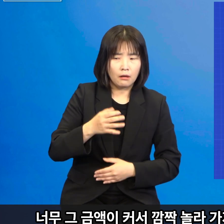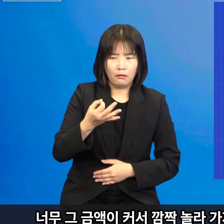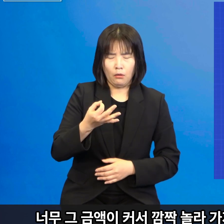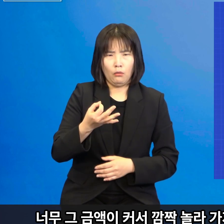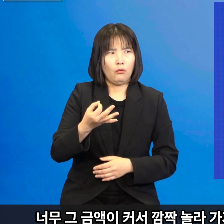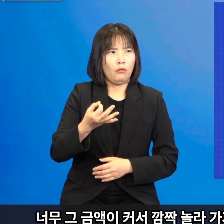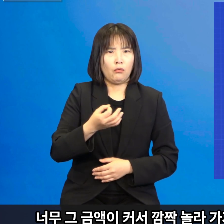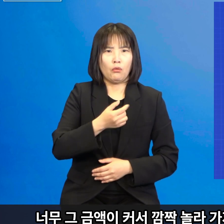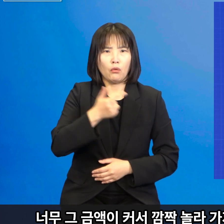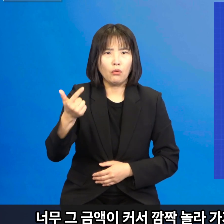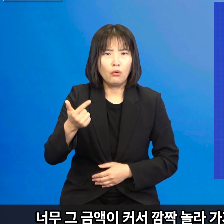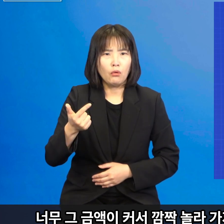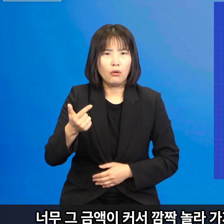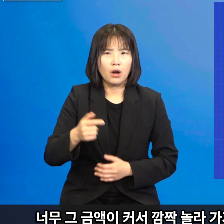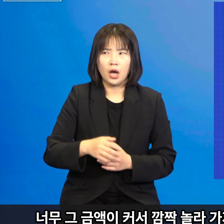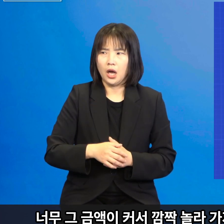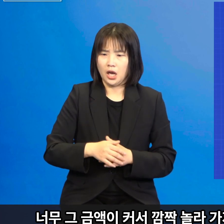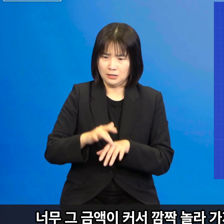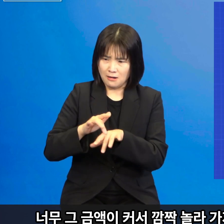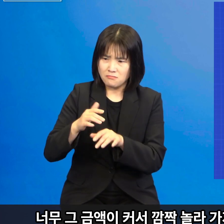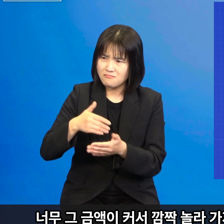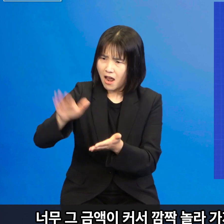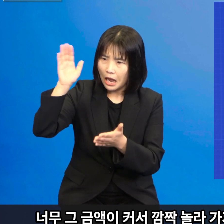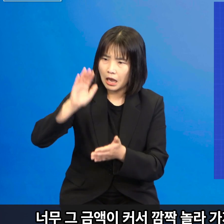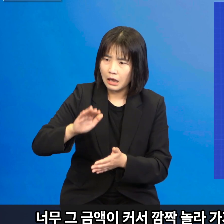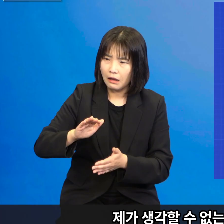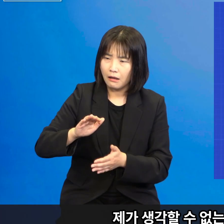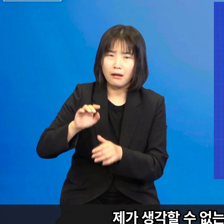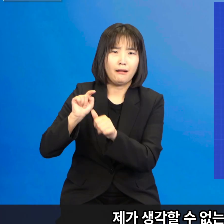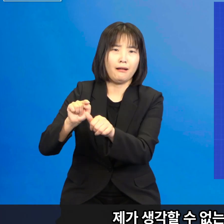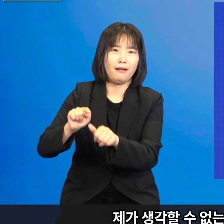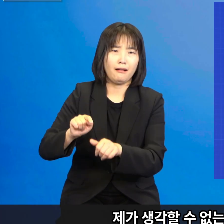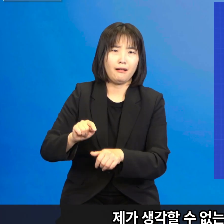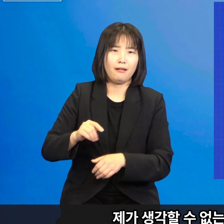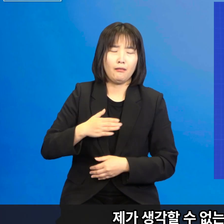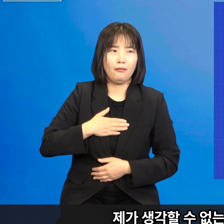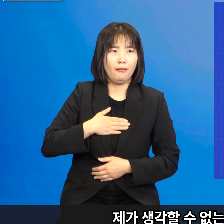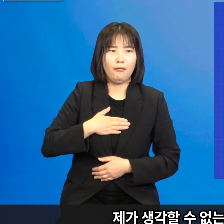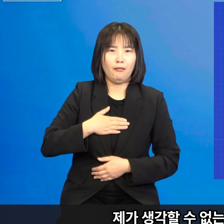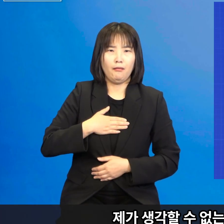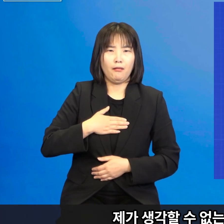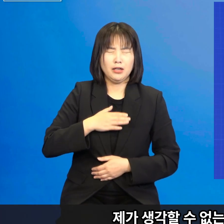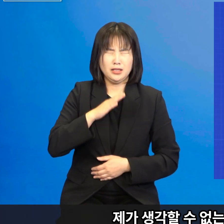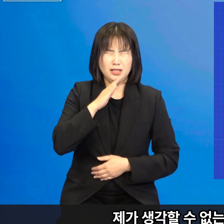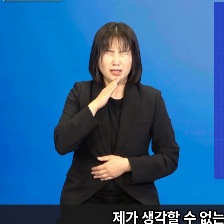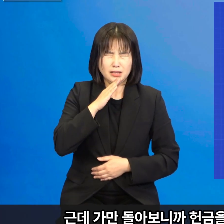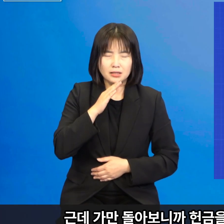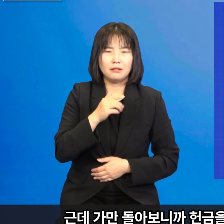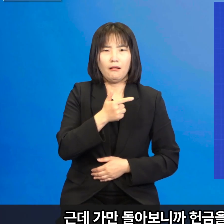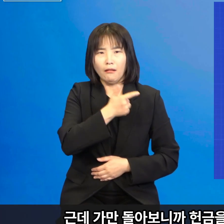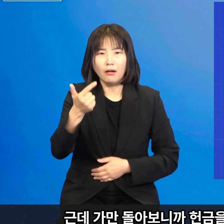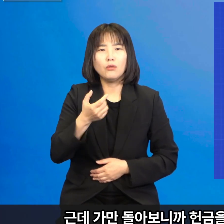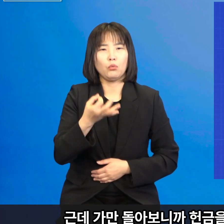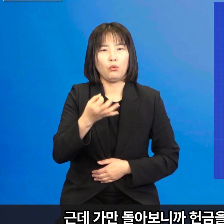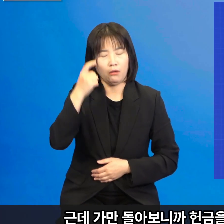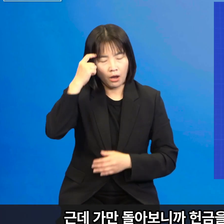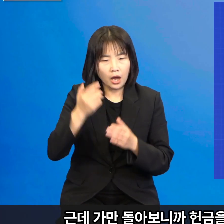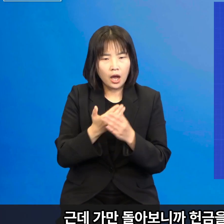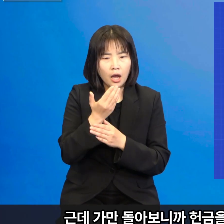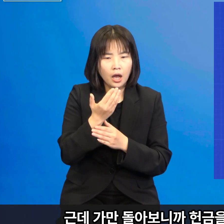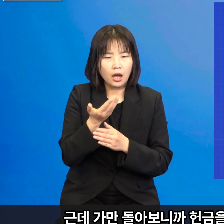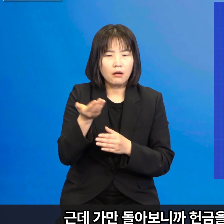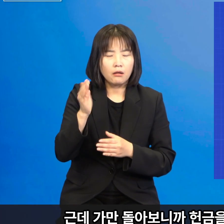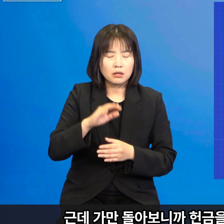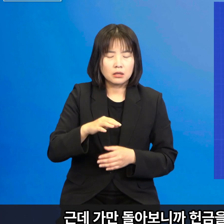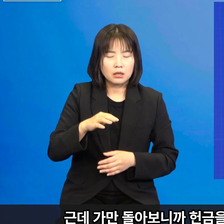커서 깜짝 놀라서 제가 사탄아 올라가라 했다는 거 아닙니까? 제가 생각할 수 없는 금액을, 말도 안 되는. 근데 가만